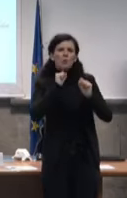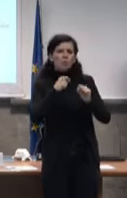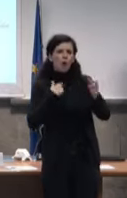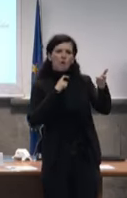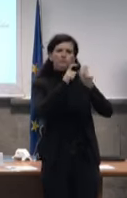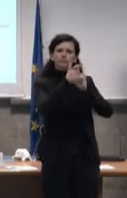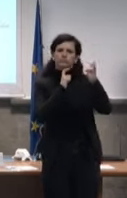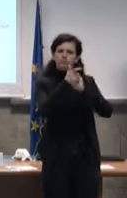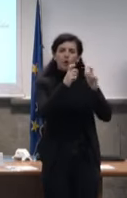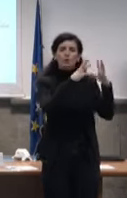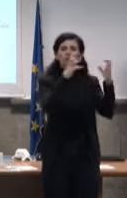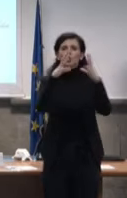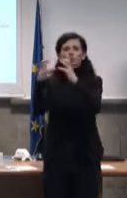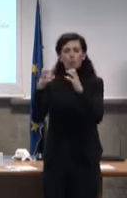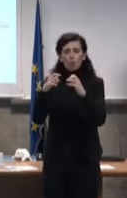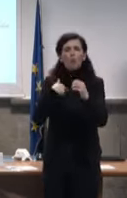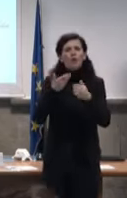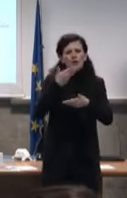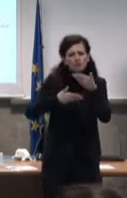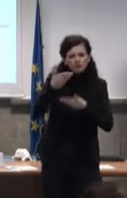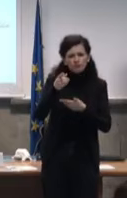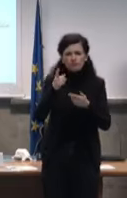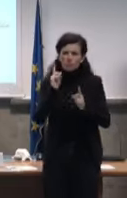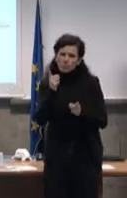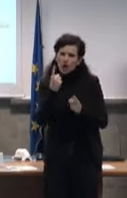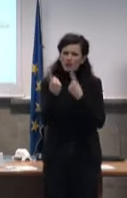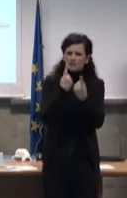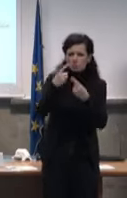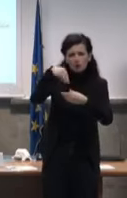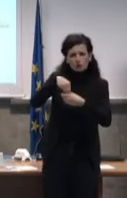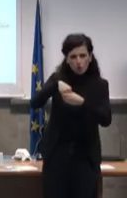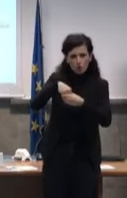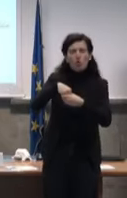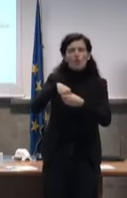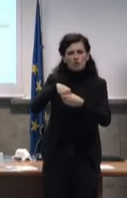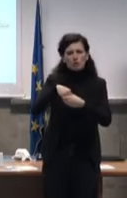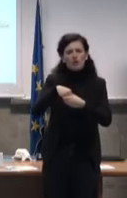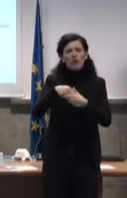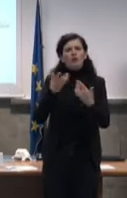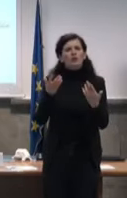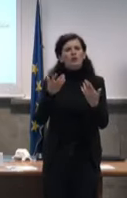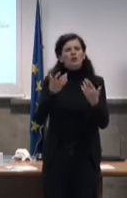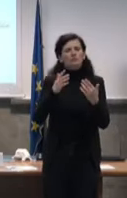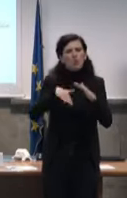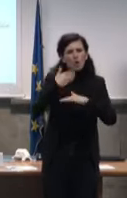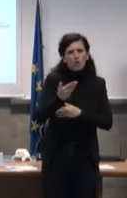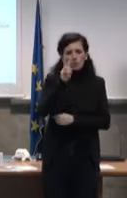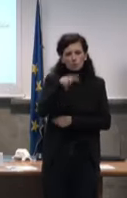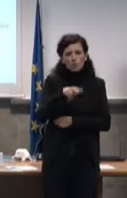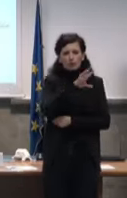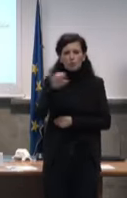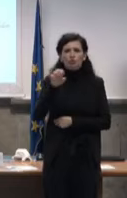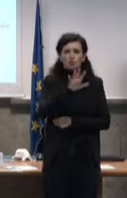con tutte quante le strutture oltre anche a quelle 2.556 che sono quelle